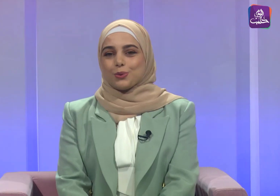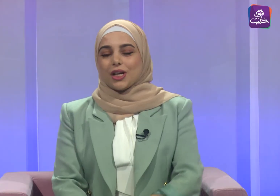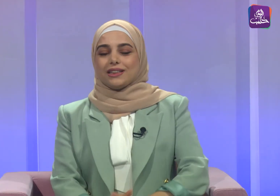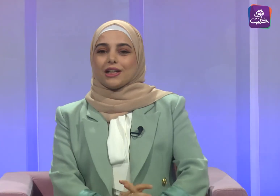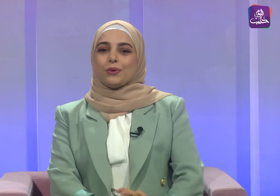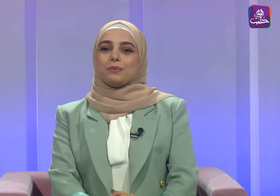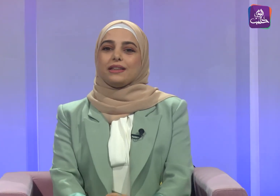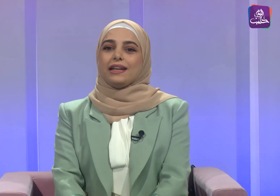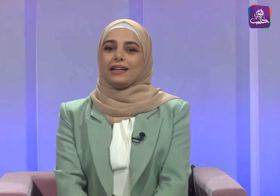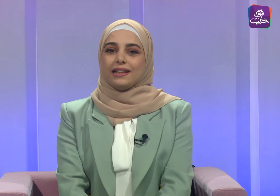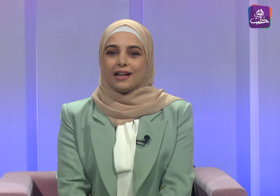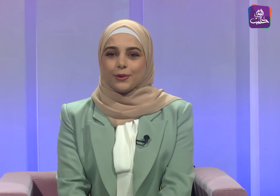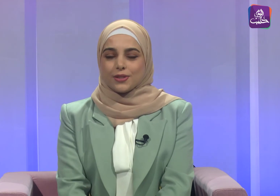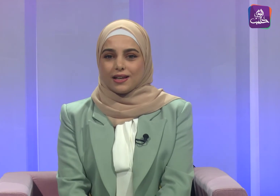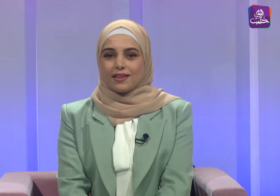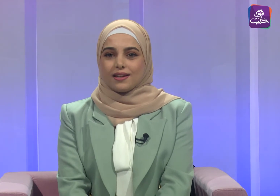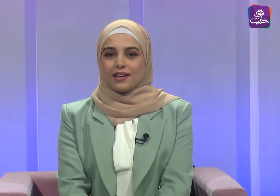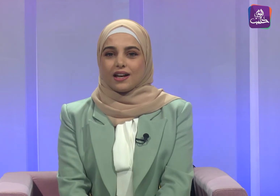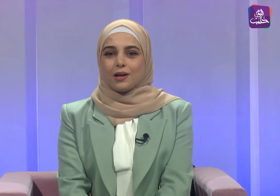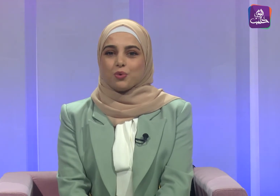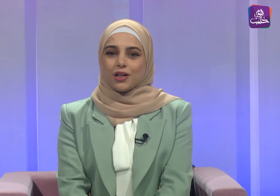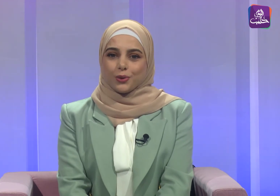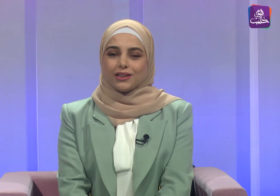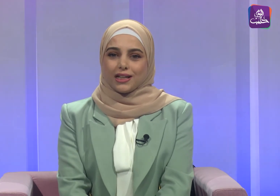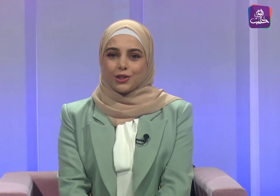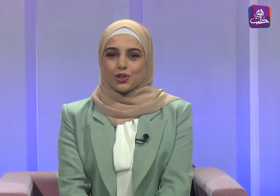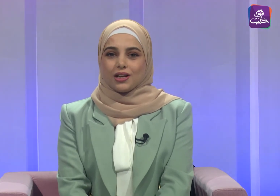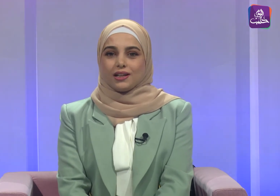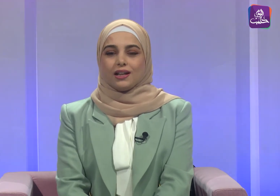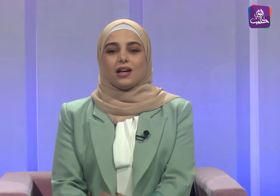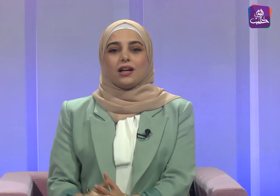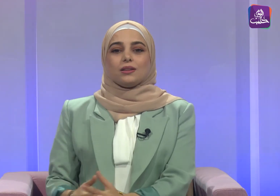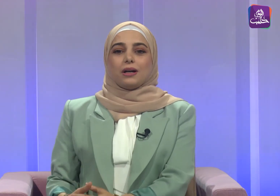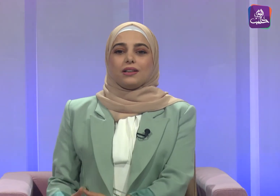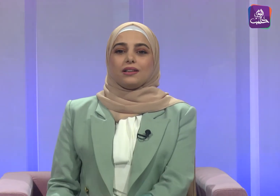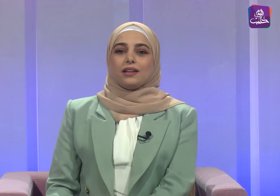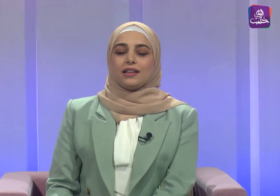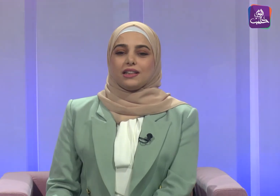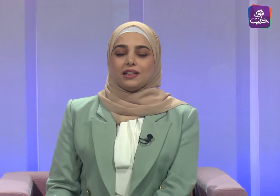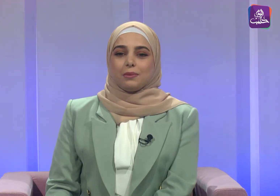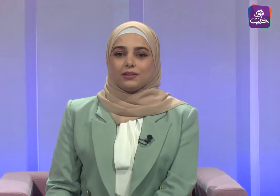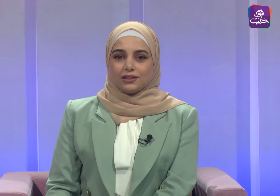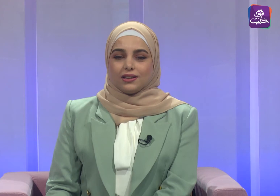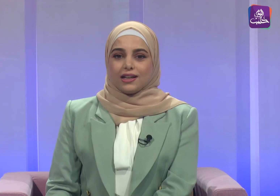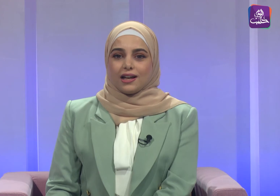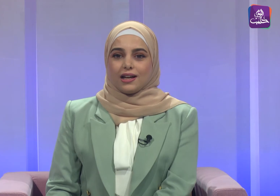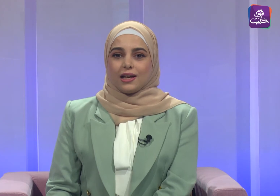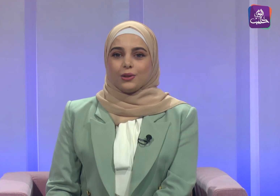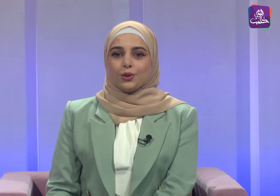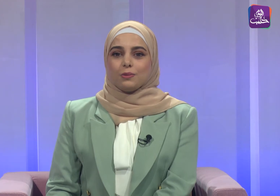مشاهدينا، ومننتقل للأستاذ ريهام ولغة الإشارة طبعا يلي محضرت لنا إياها اليوم. صباح